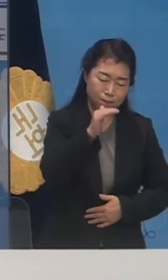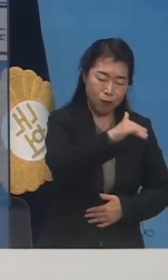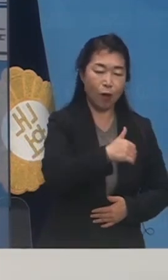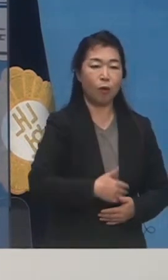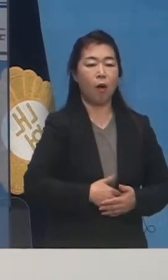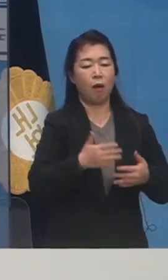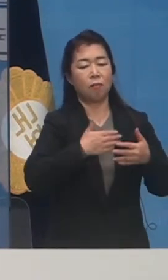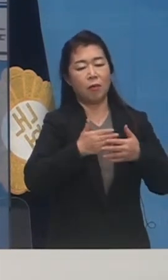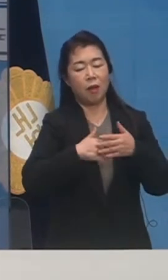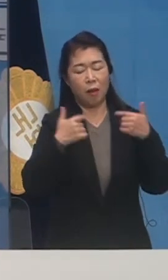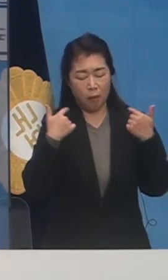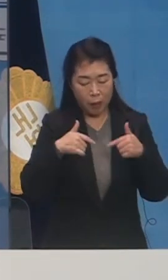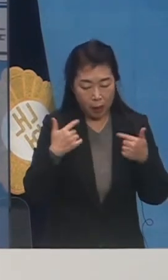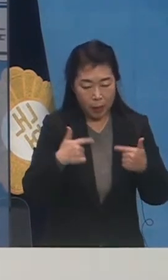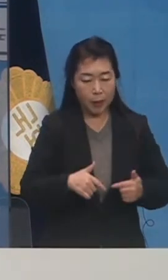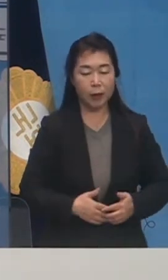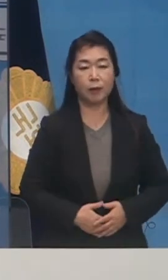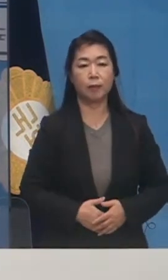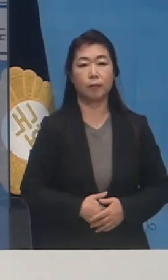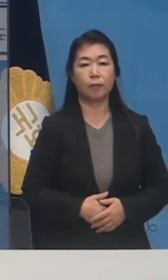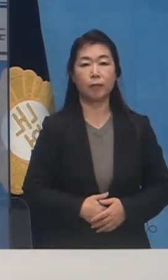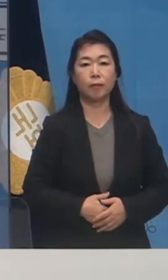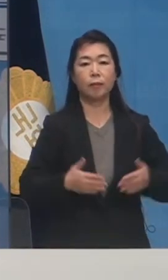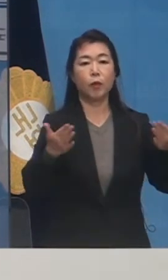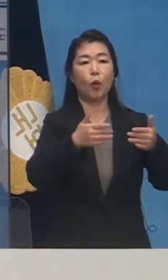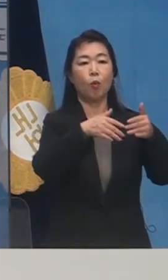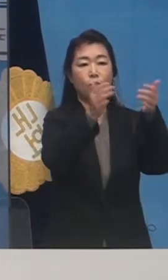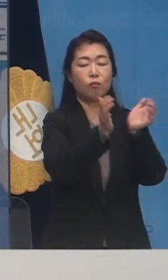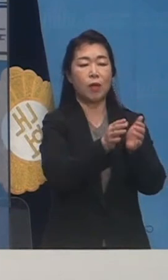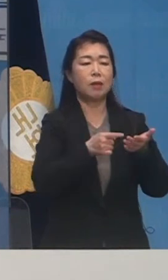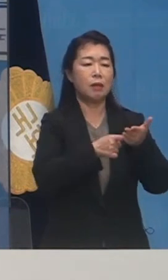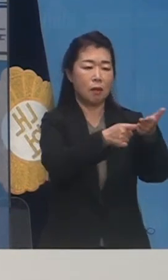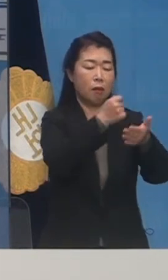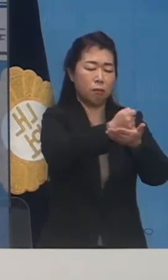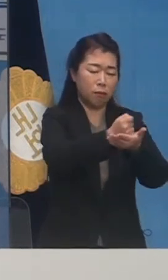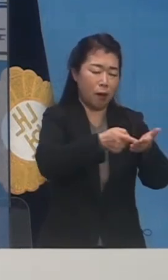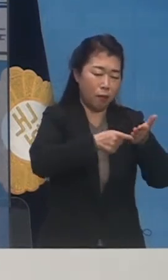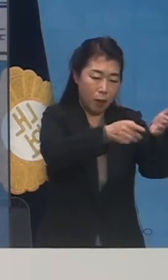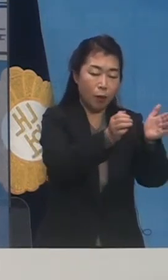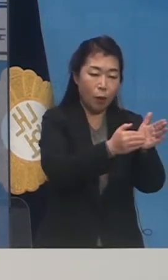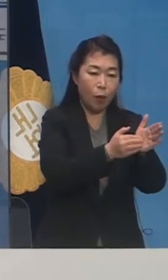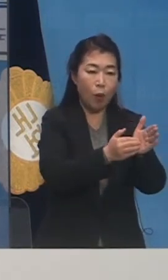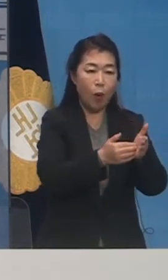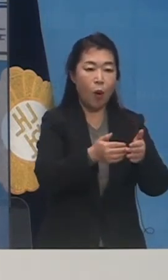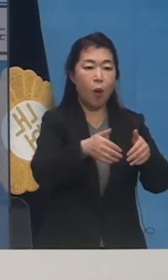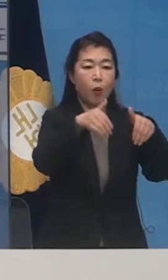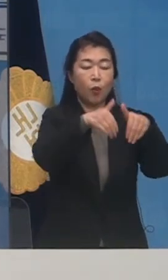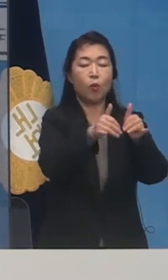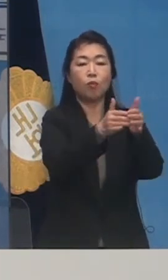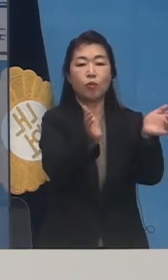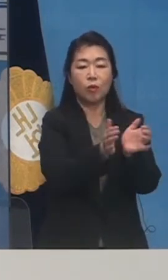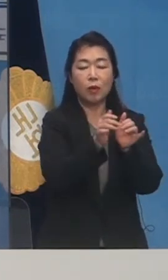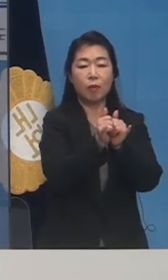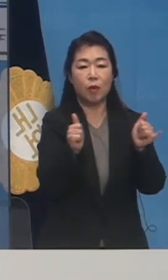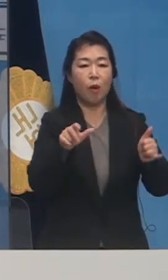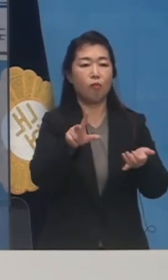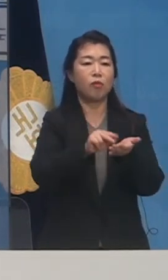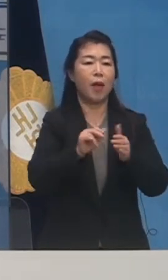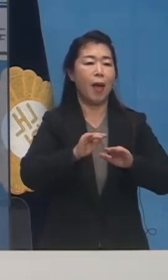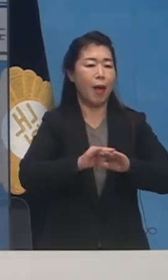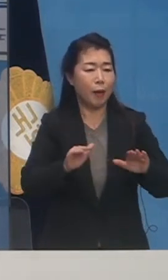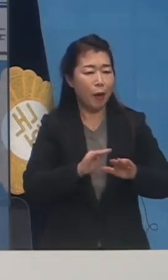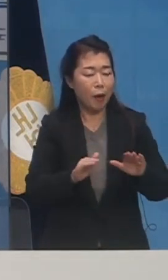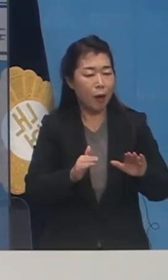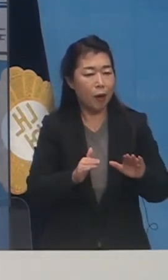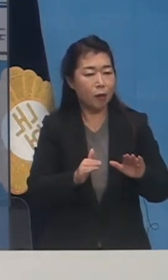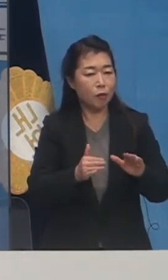일상이 반복되었습니다. 노동부에 진정을 넣었고 노동부 직원들은 이 문제를 해결해